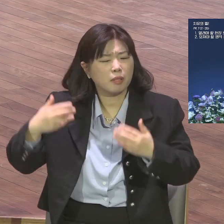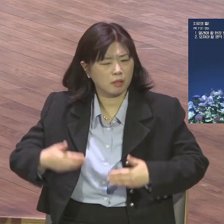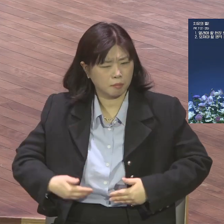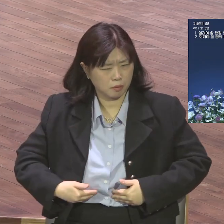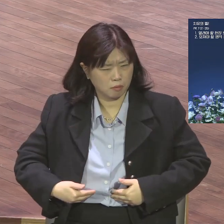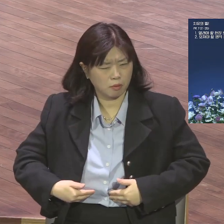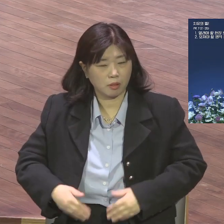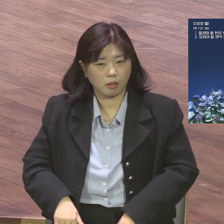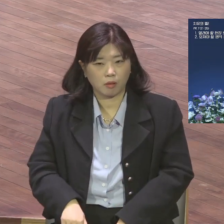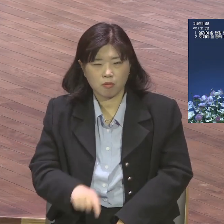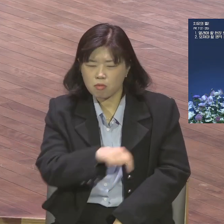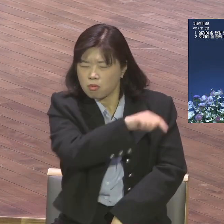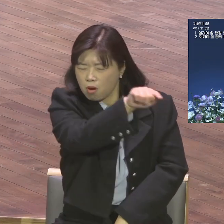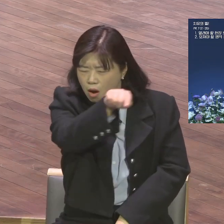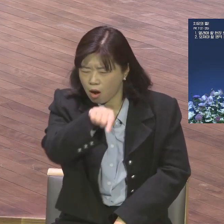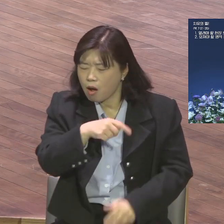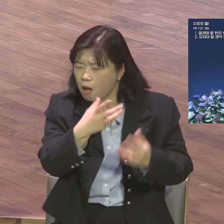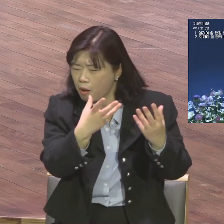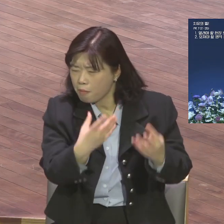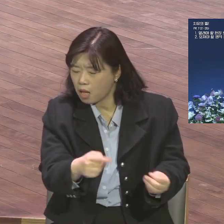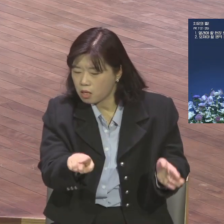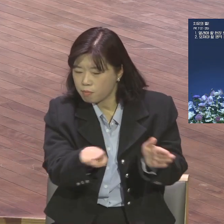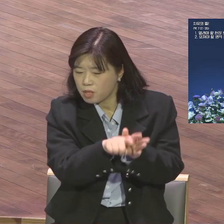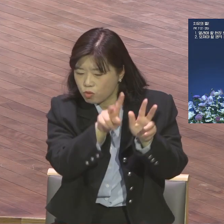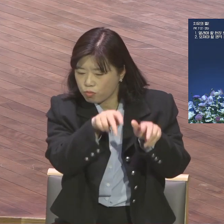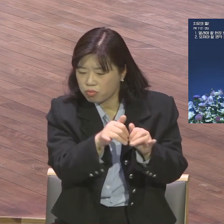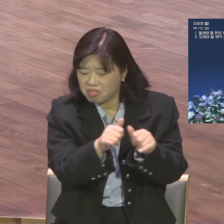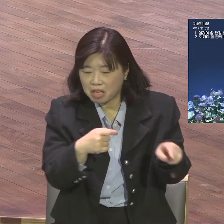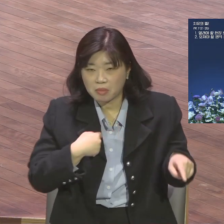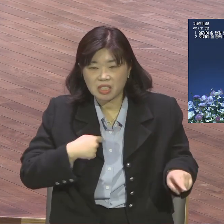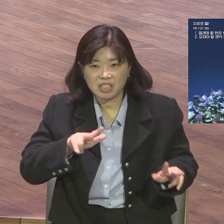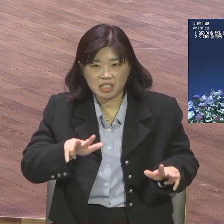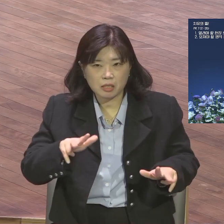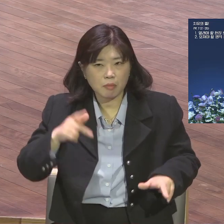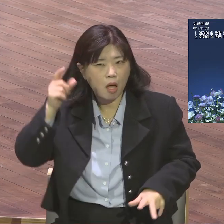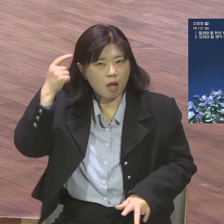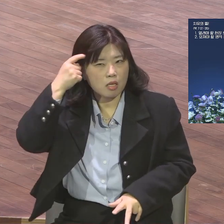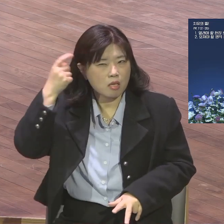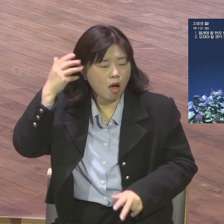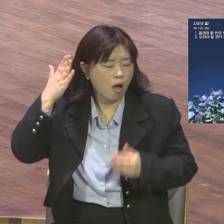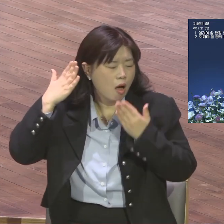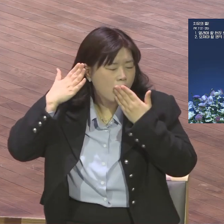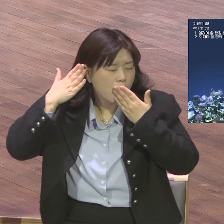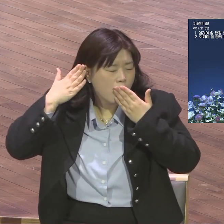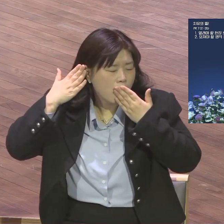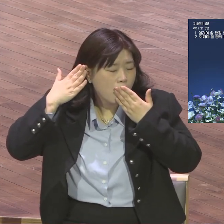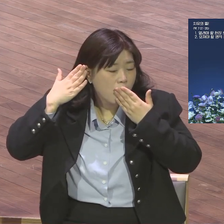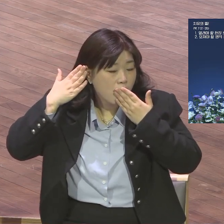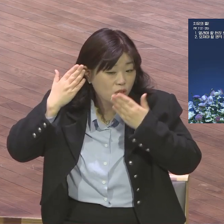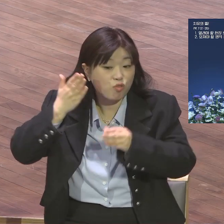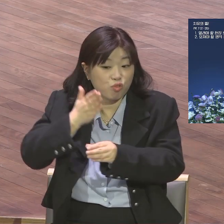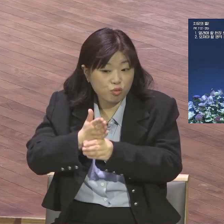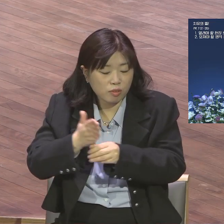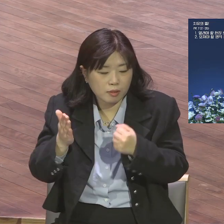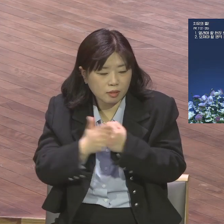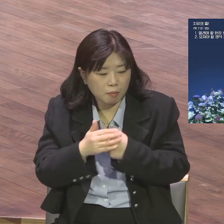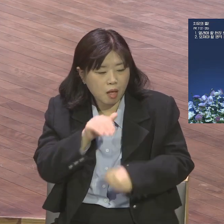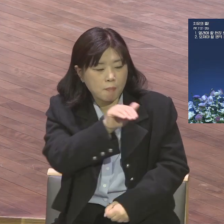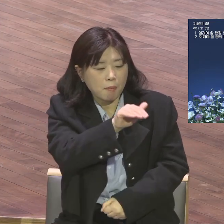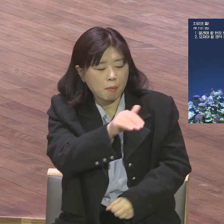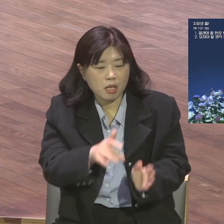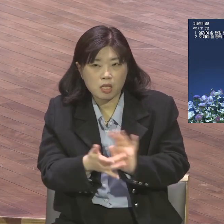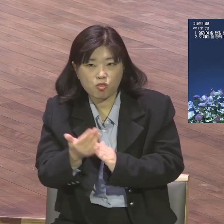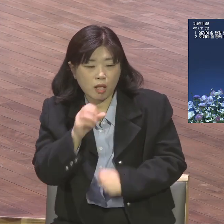음성을 들여야 할 불신 영혼들이 현장에 꽉 차 있습니다. 하나님을 떠나 죄